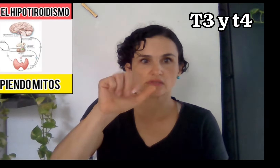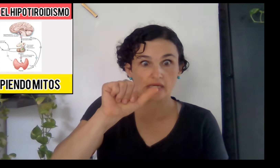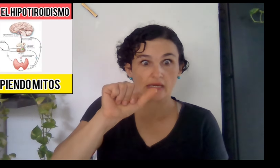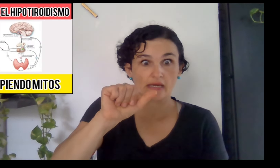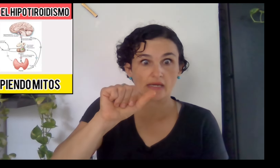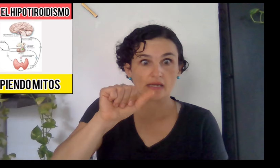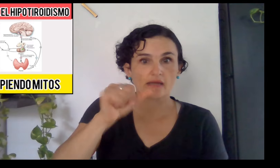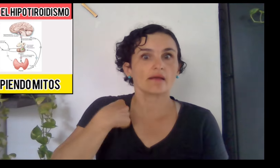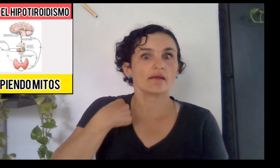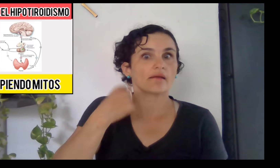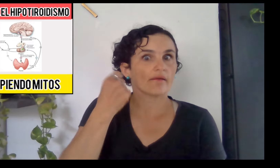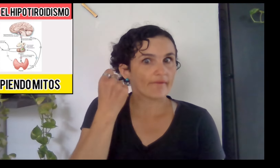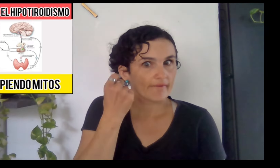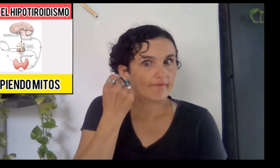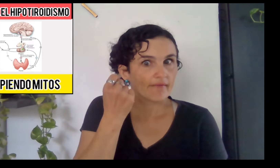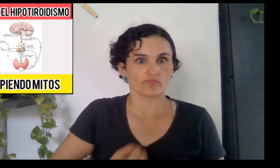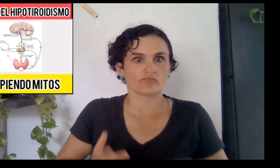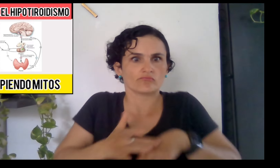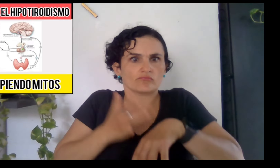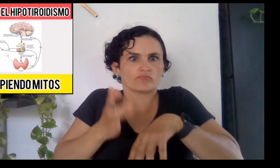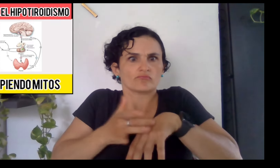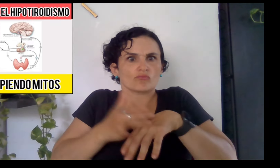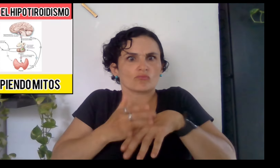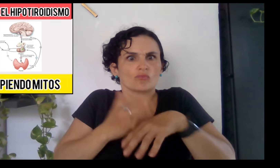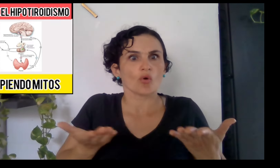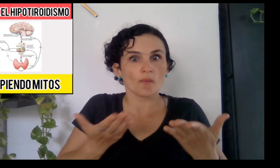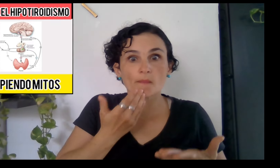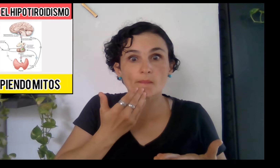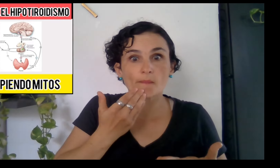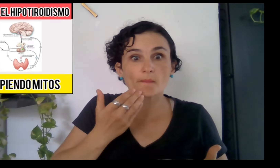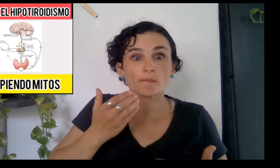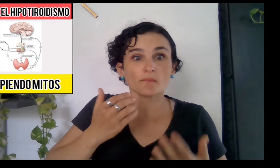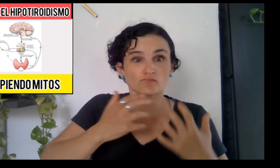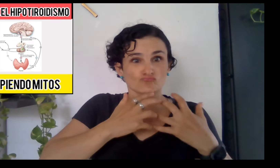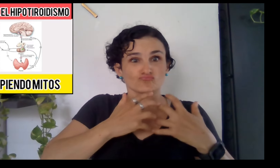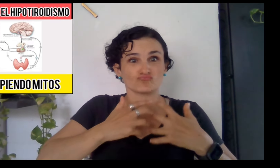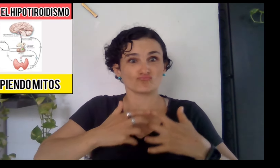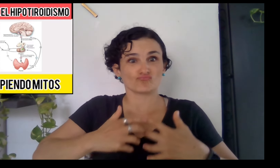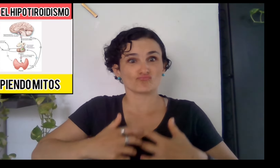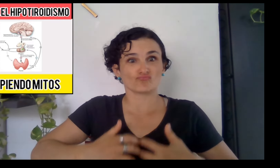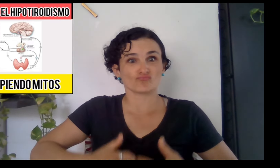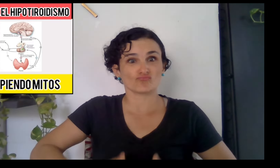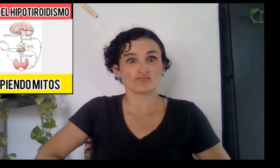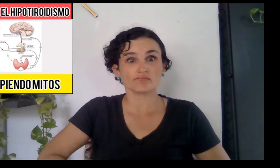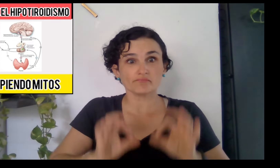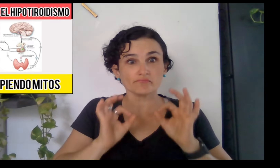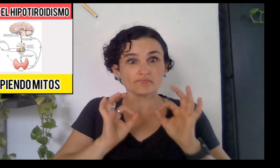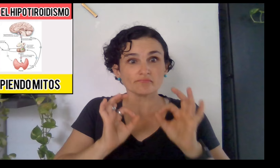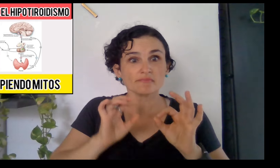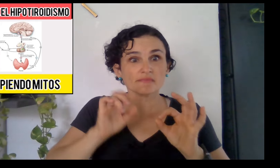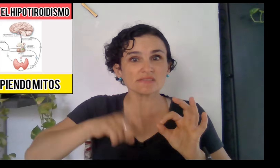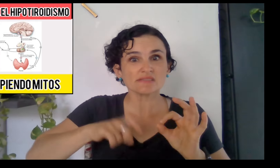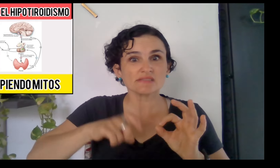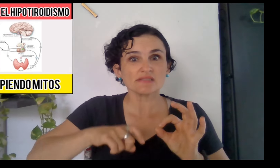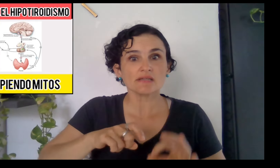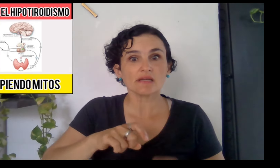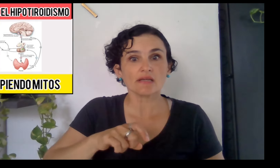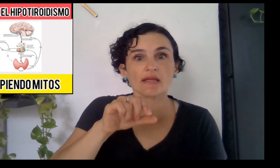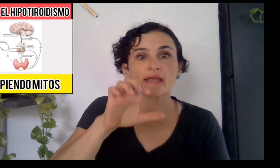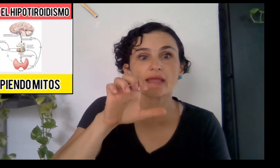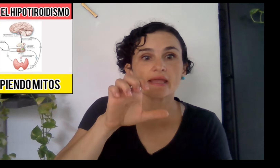la glándula tiroidea. Para poder que la tiroides funcione adecuadamente, se necesita primero un aminoácido llamado la L-tirosina y el